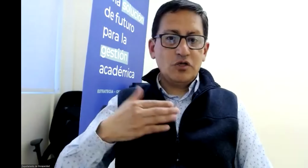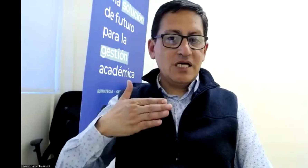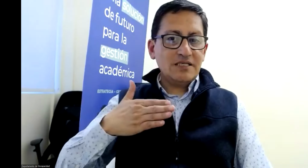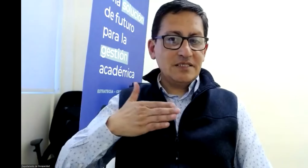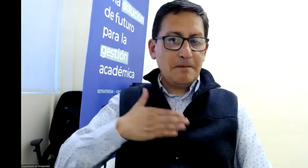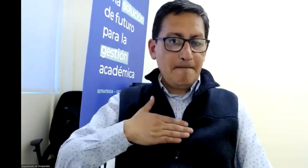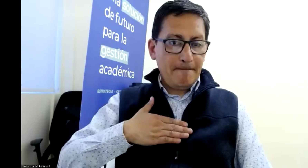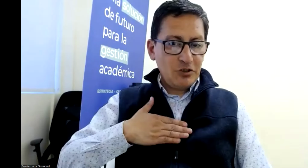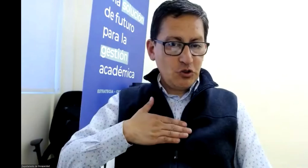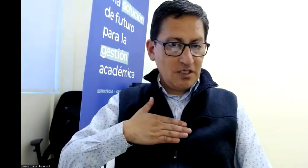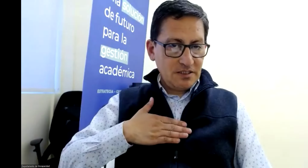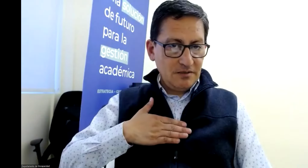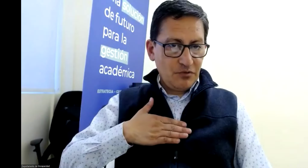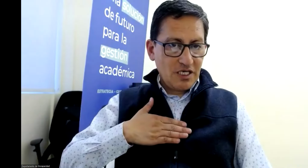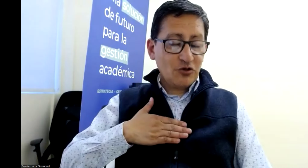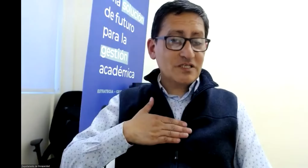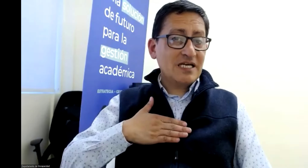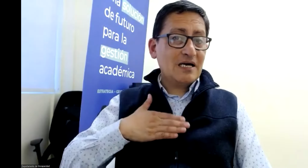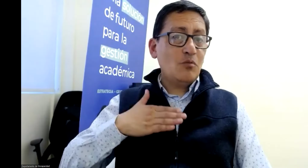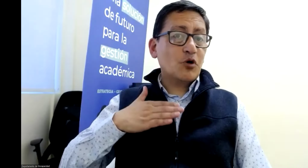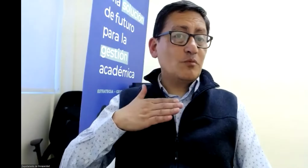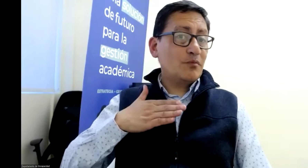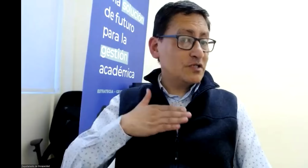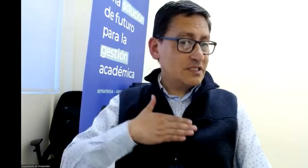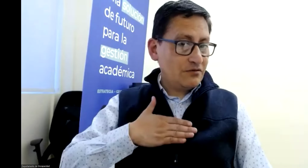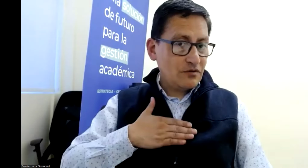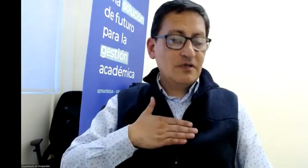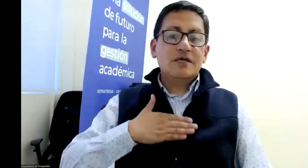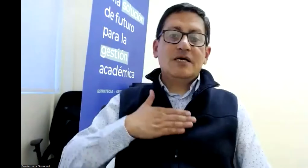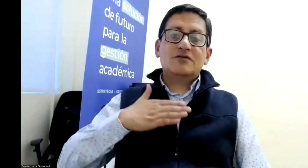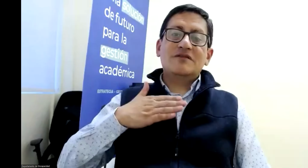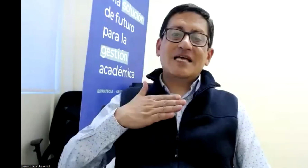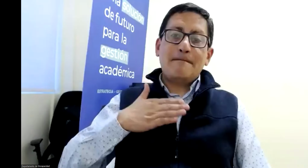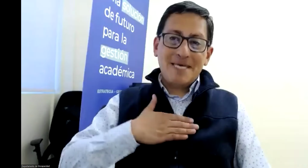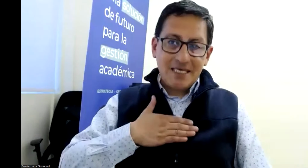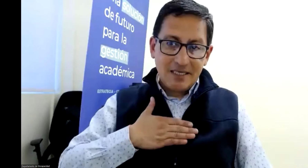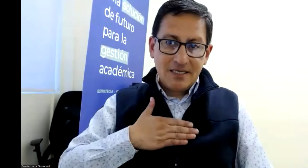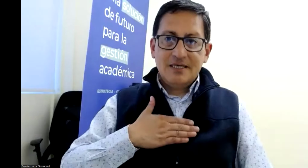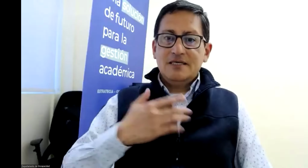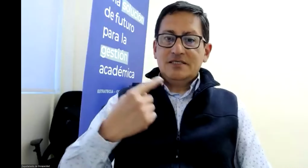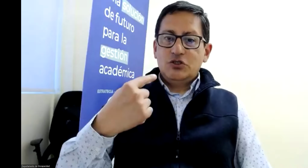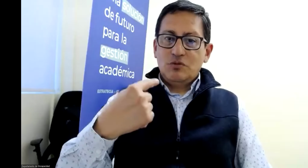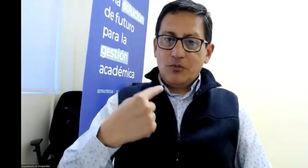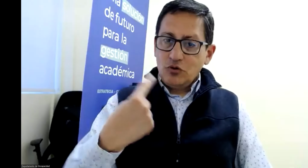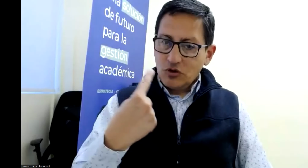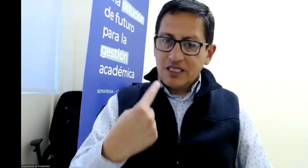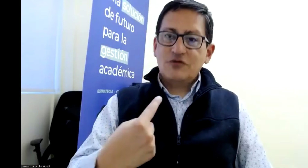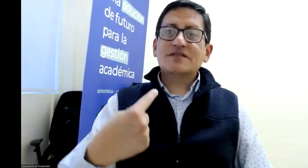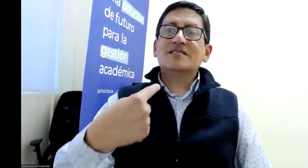podría decir yo así porque esto sería un pronombre posesivo esto significa mí si yo me apunto con el dedo índice